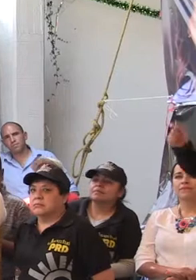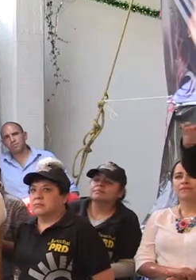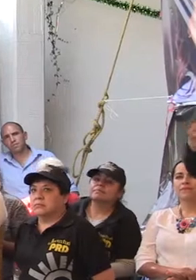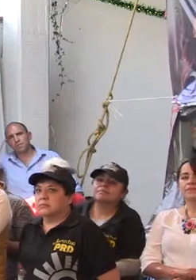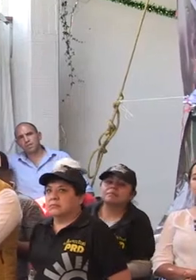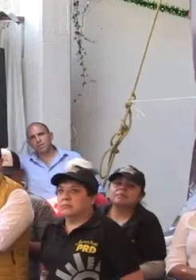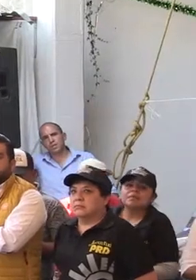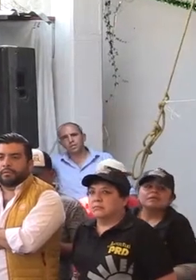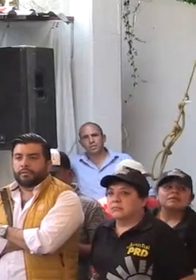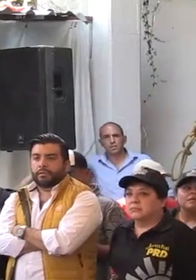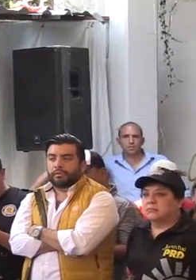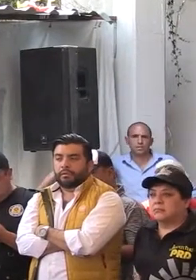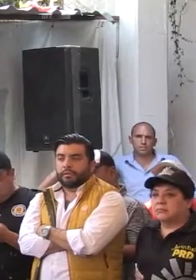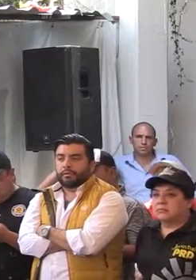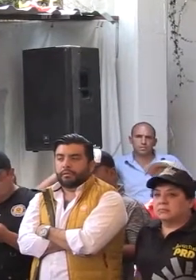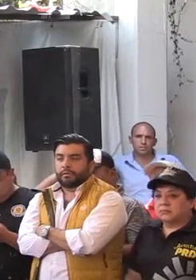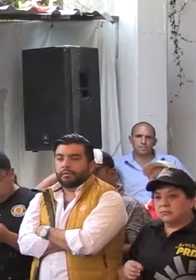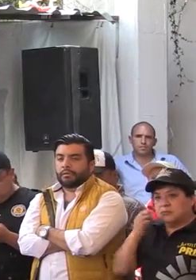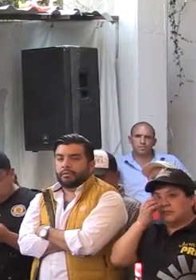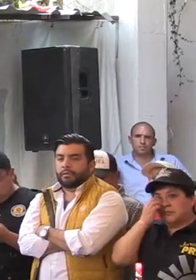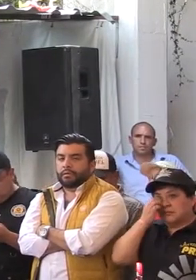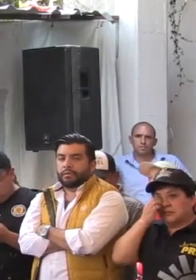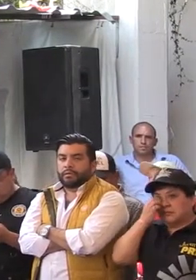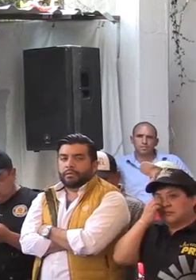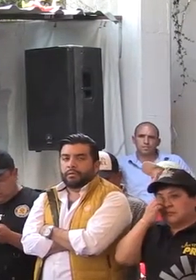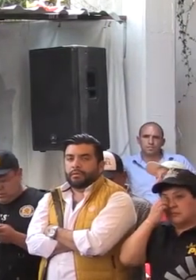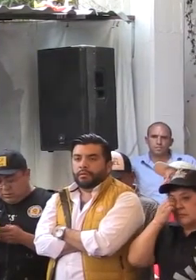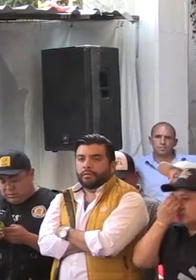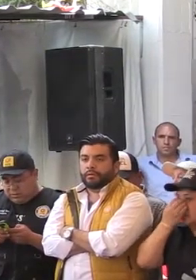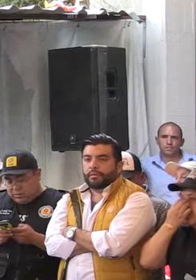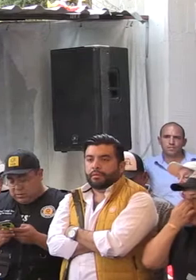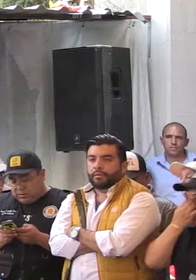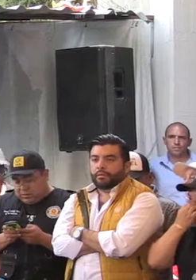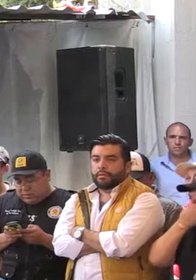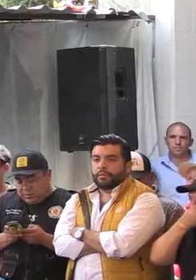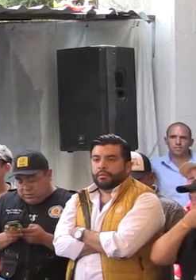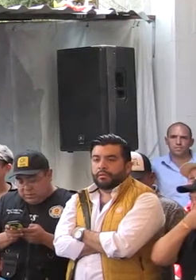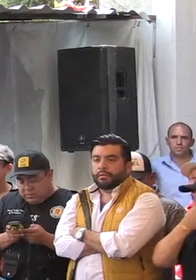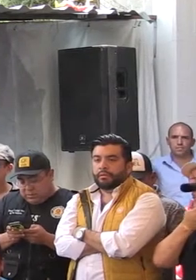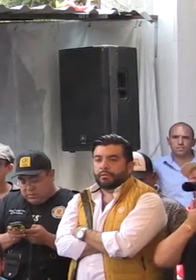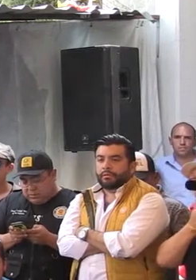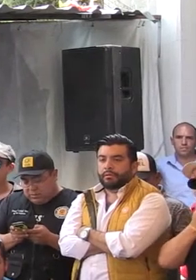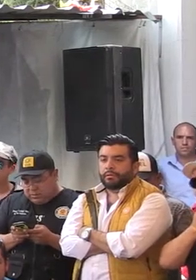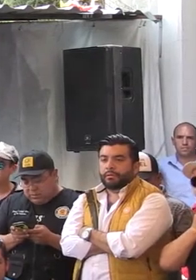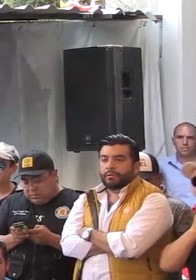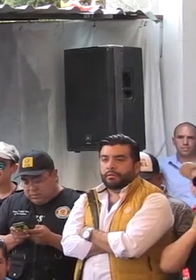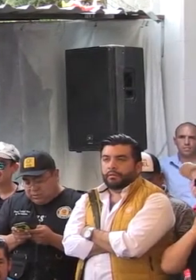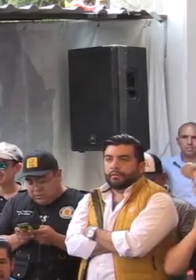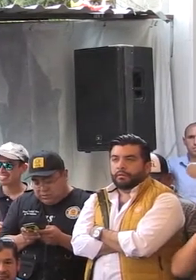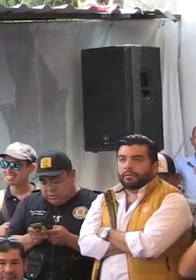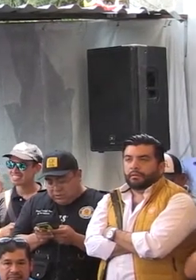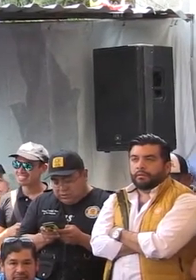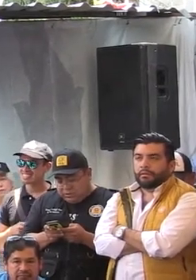eso y no quiero que nuestros jóvenes lo tengan que vivir. Por eso los vamos a ayudar. Su único compromiso es ir a la